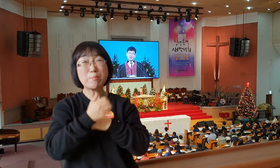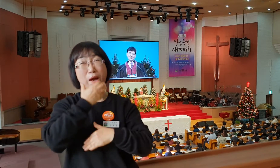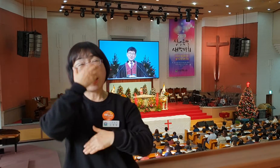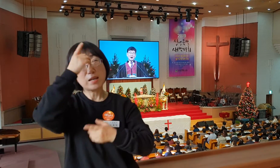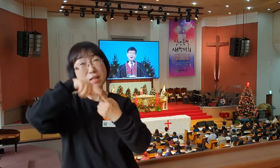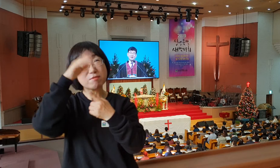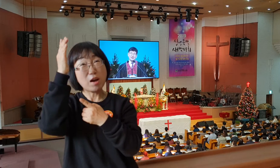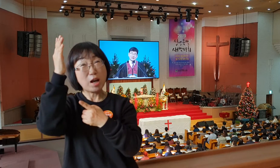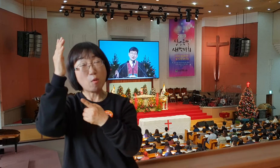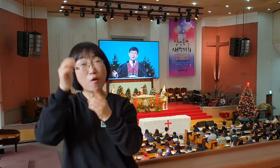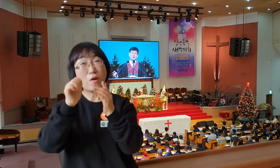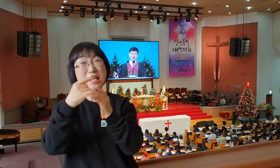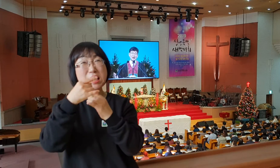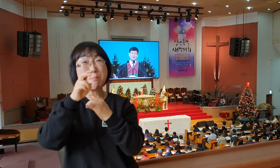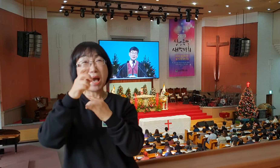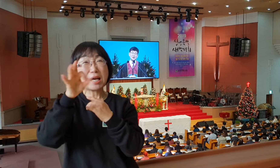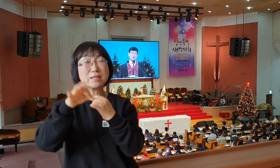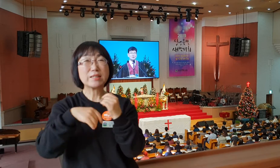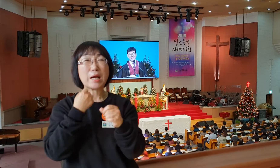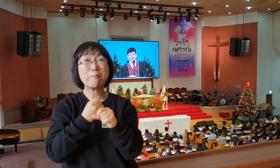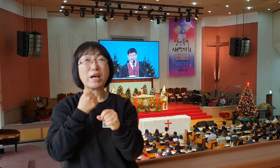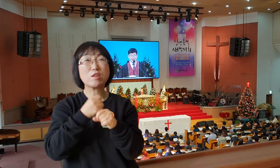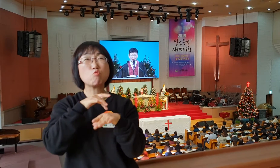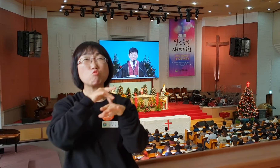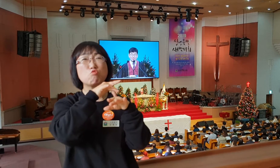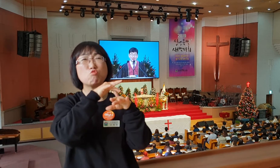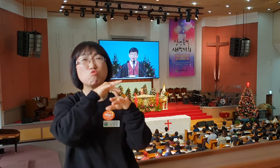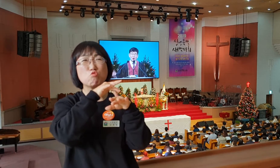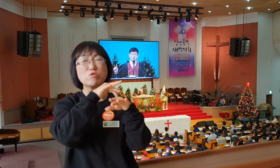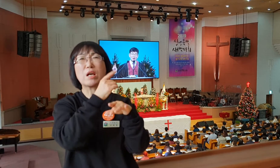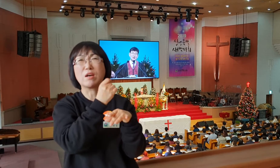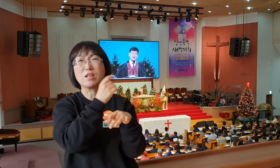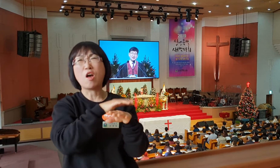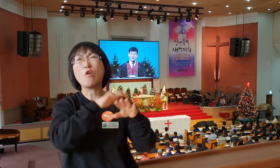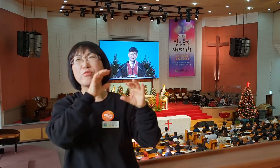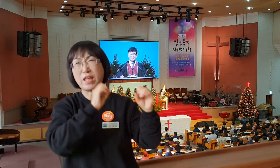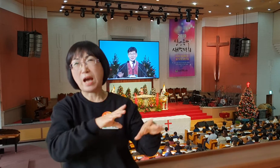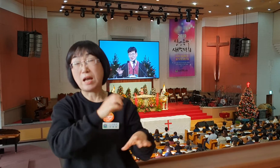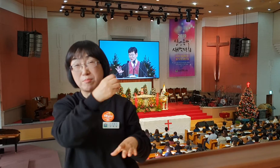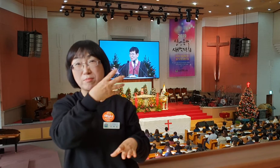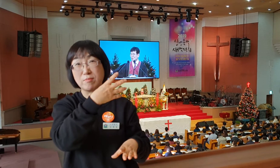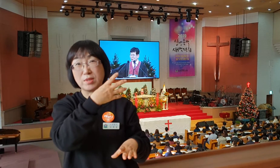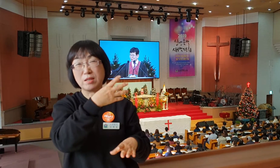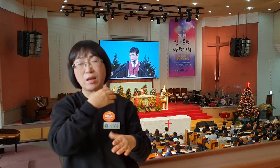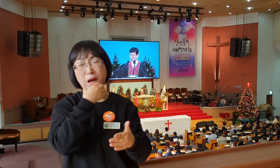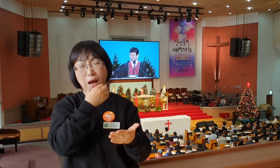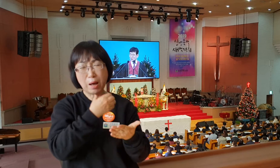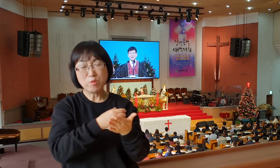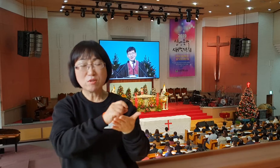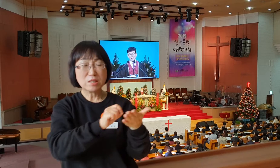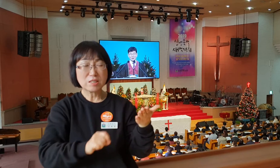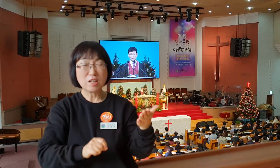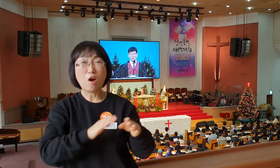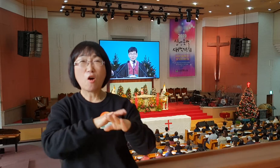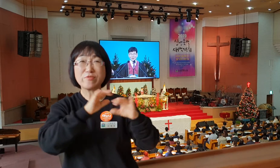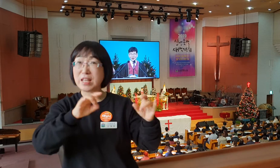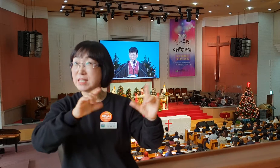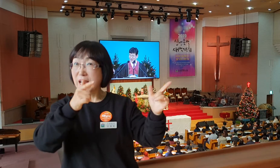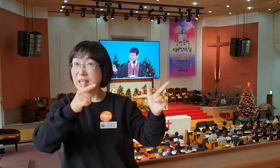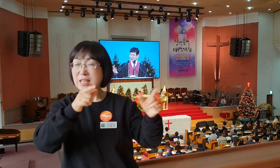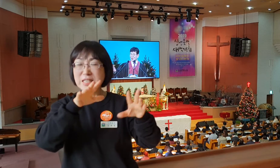얘기하면서 희망? 그건 내가 만들어낸 우상이 아닐까? 헛된 거다니까? 그 사람이 감동적으로 쓰죠 헛되지 않다고